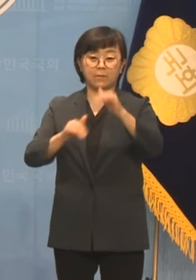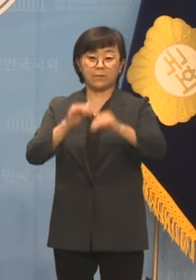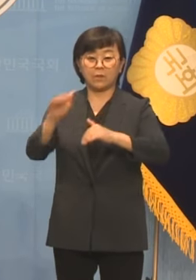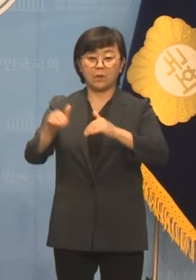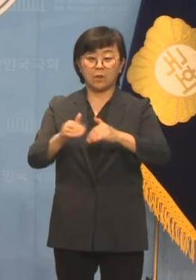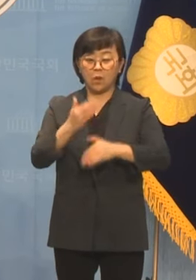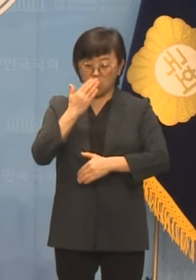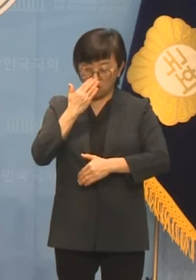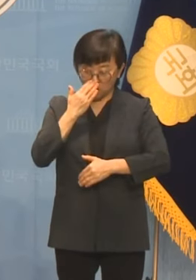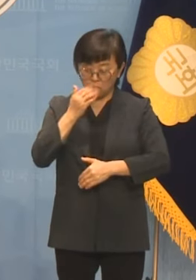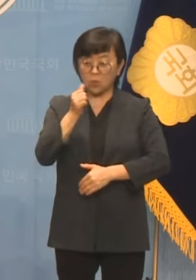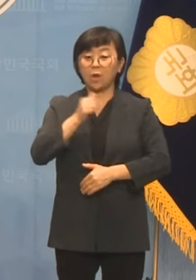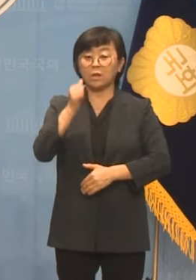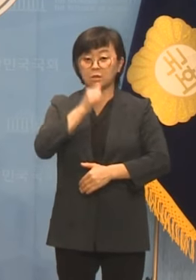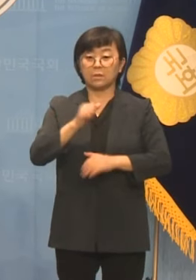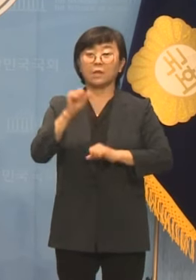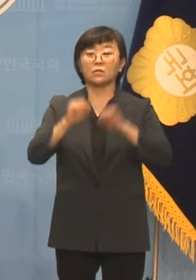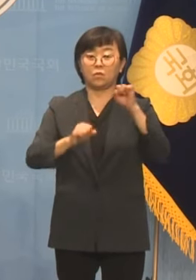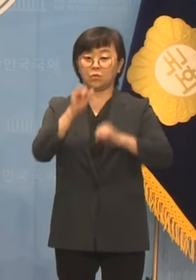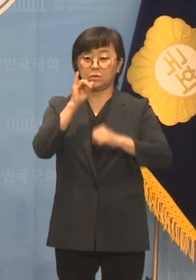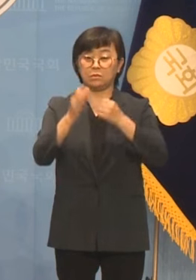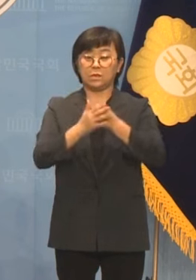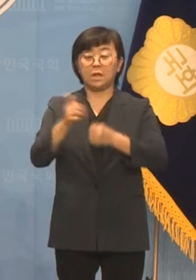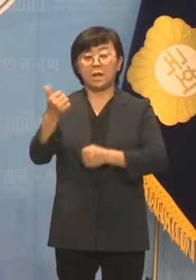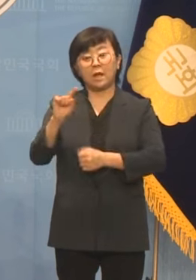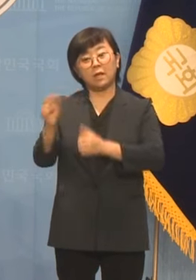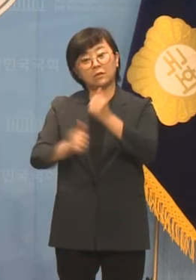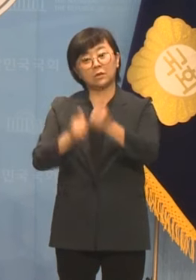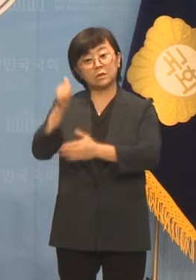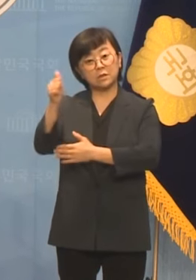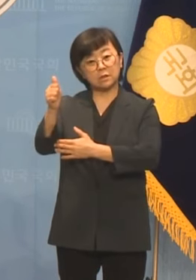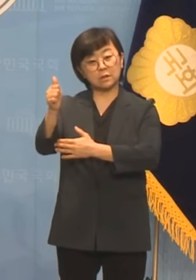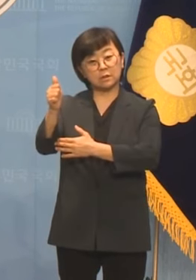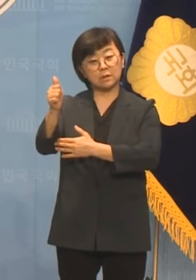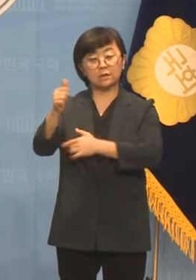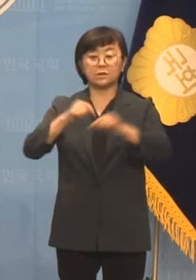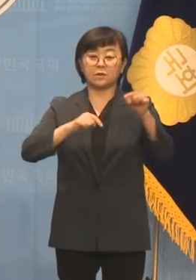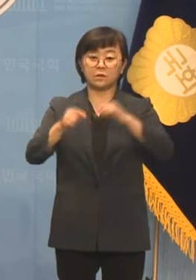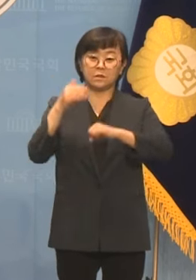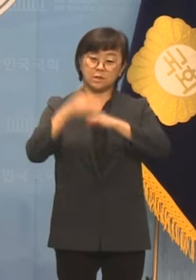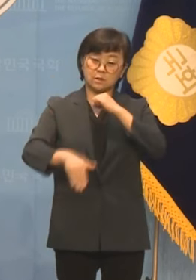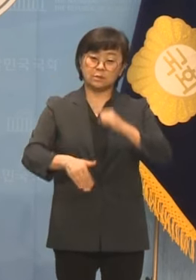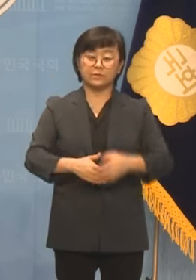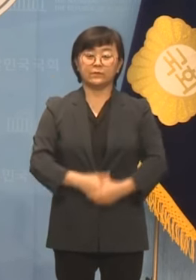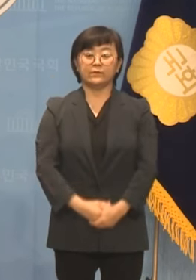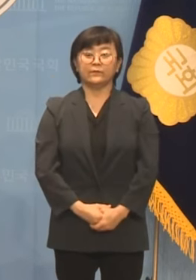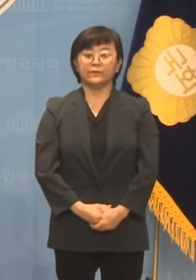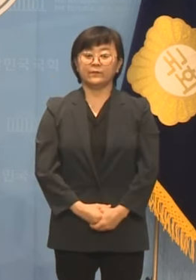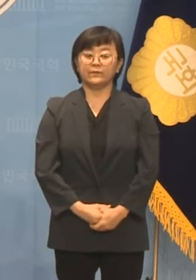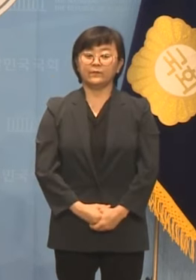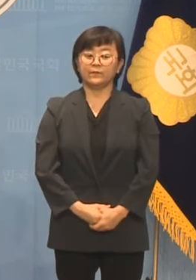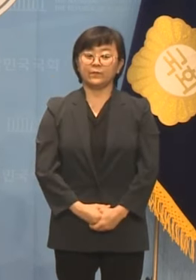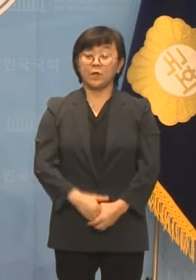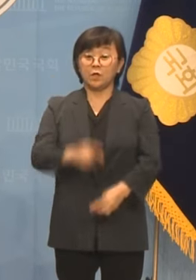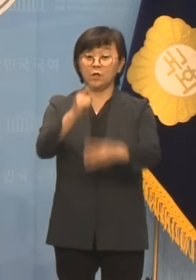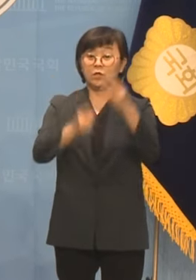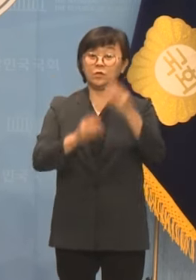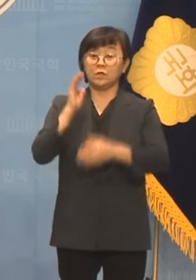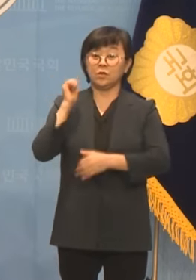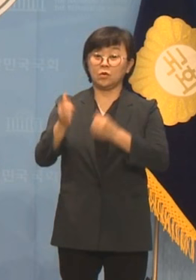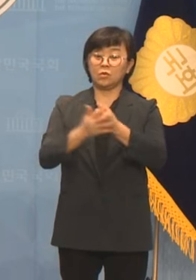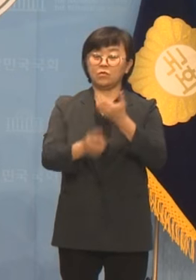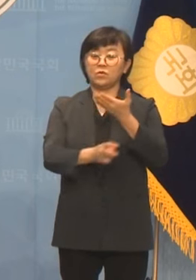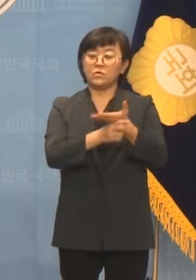온순한 고양이처럼 행동하는 것이 한동훈 비대위원장의 정치 방식입니까 윤석 대통령의